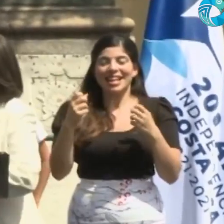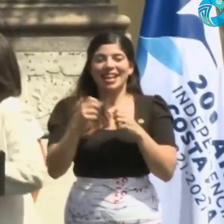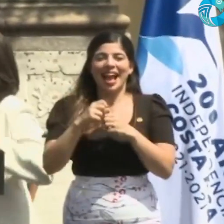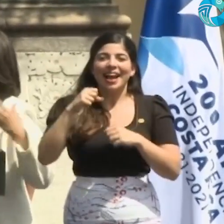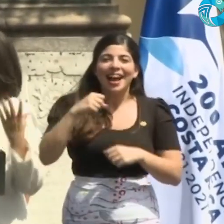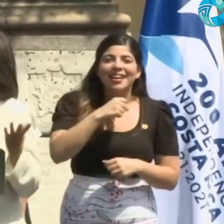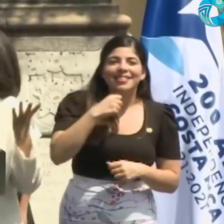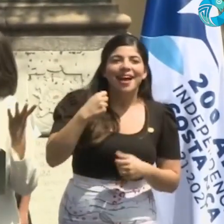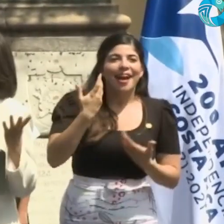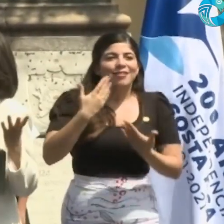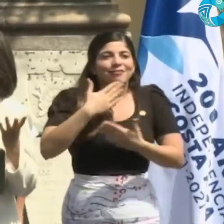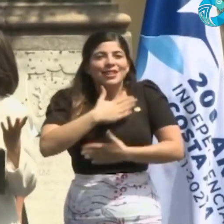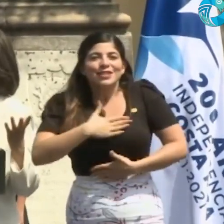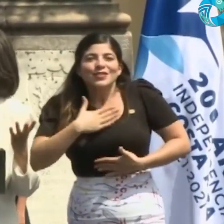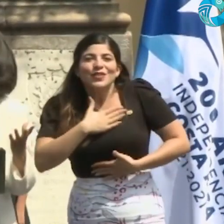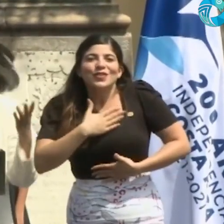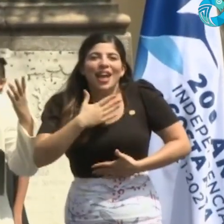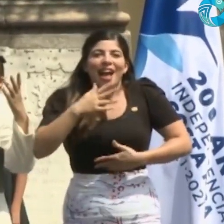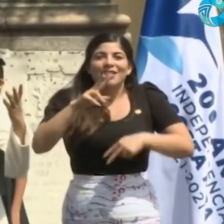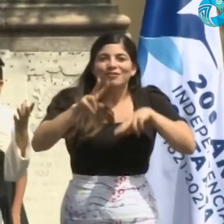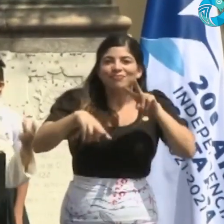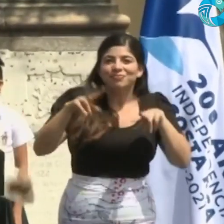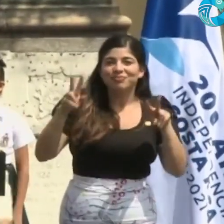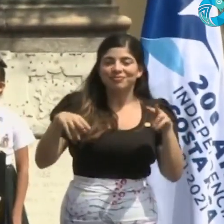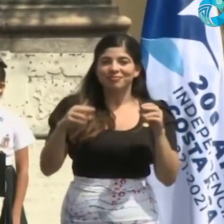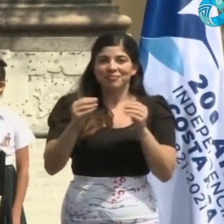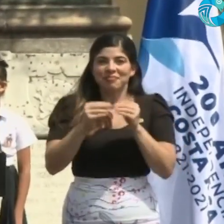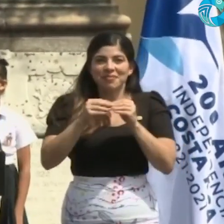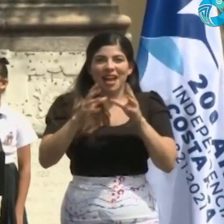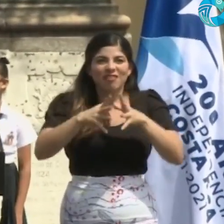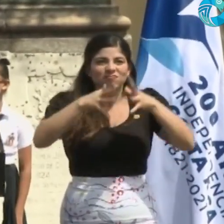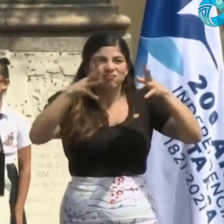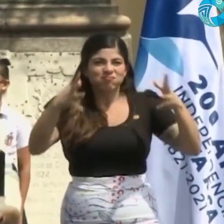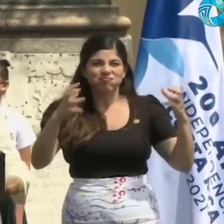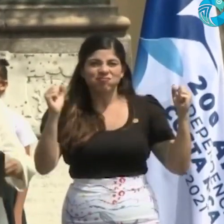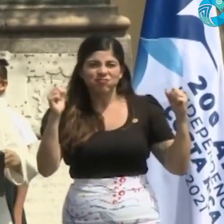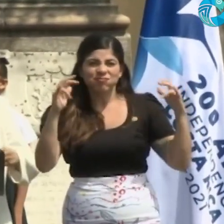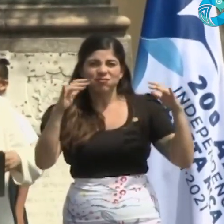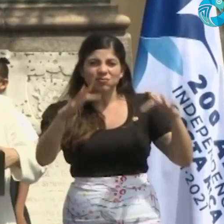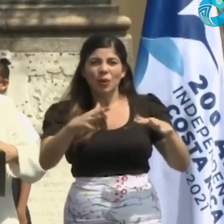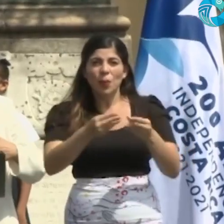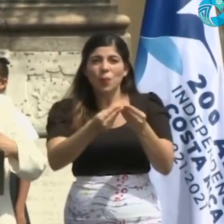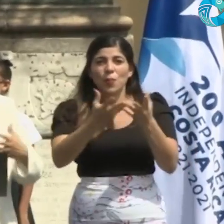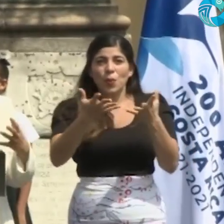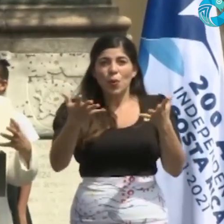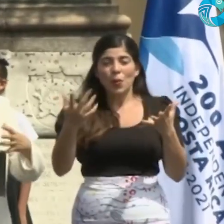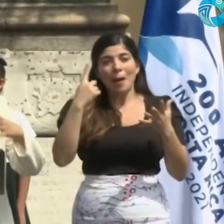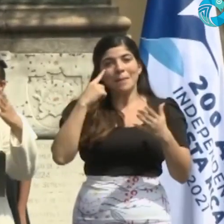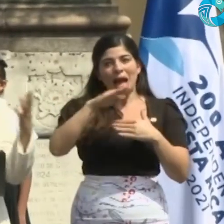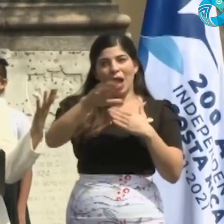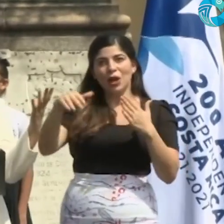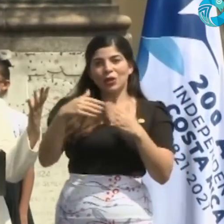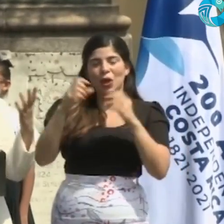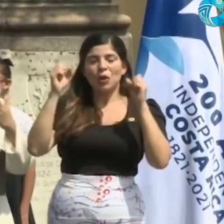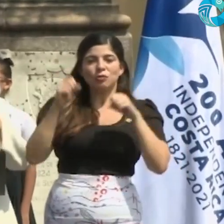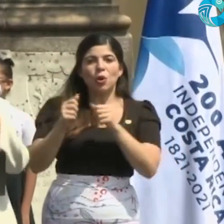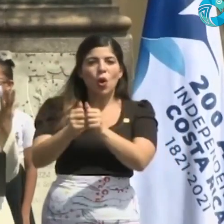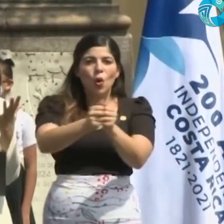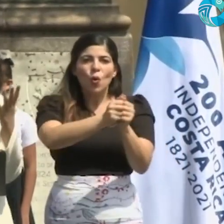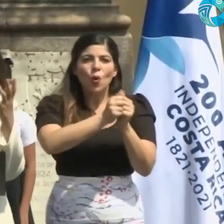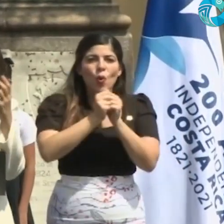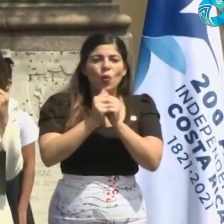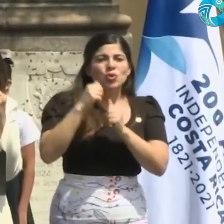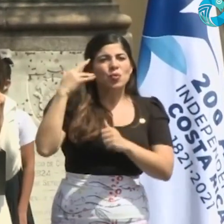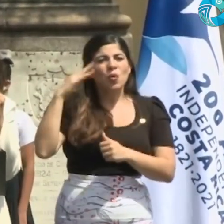cantando, disfrutando nuestra diversidad en grandes espacios públicos donde pudiéramos resonar juntos con